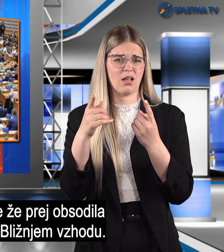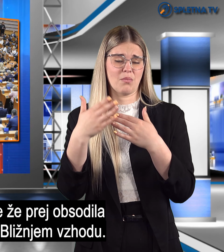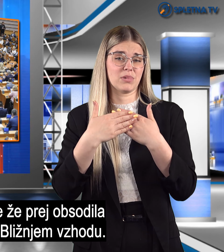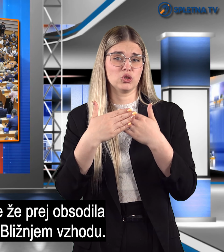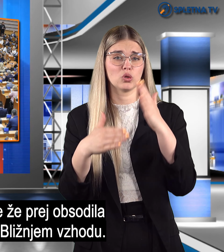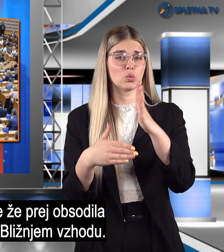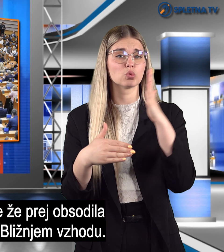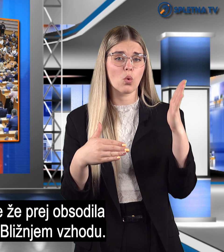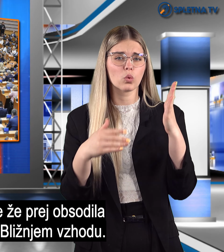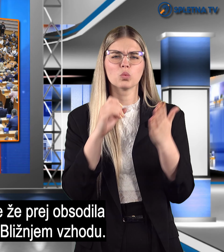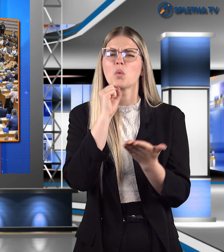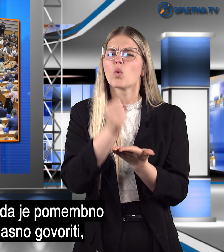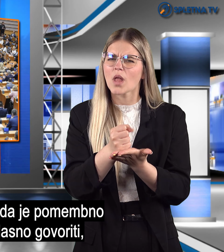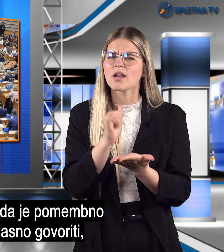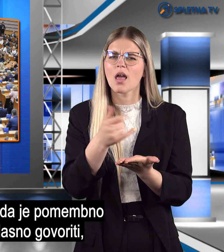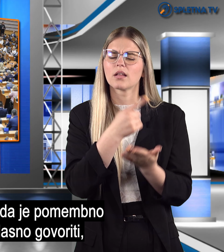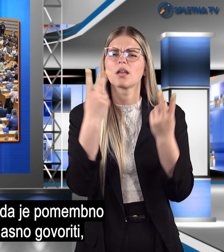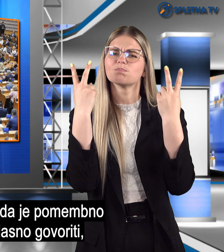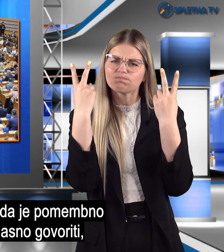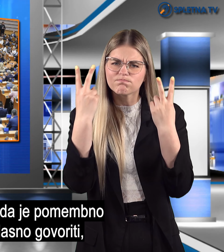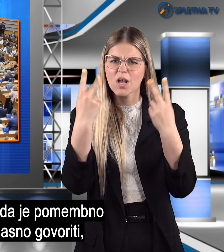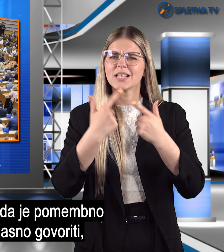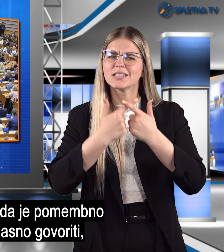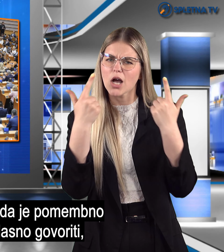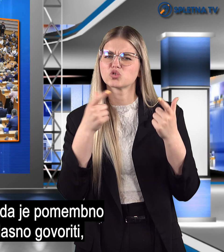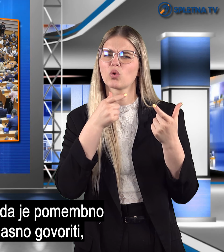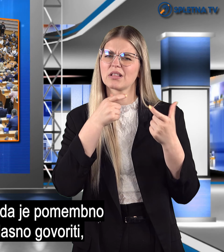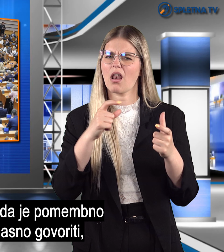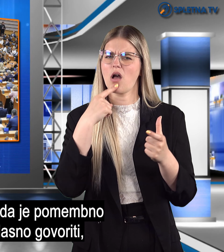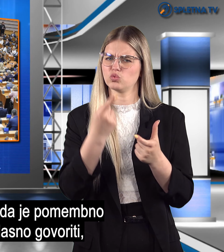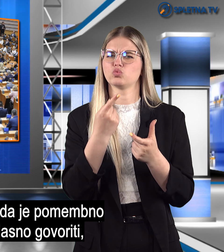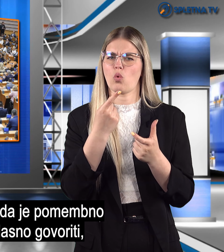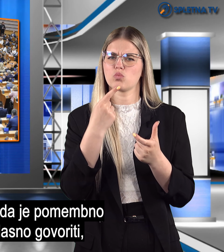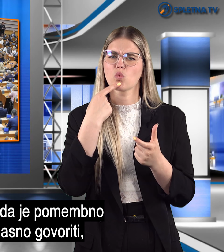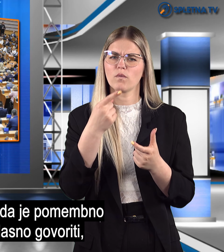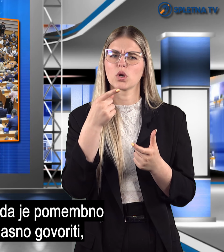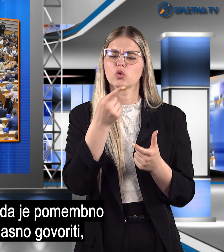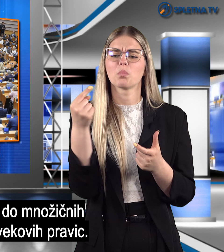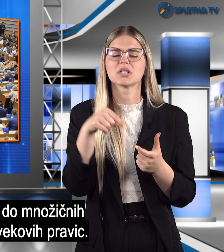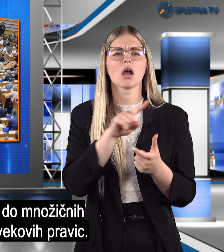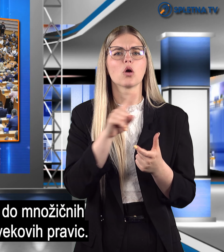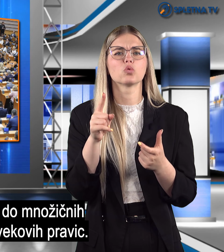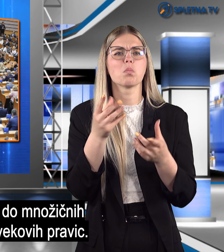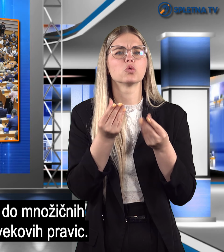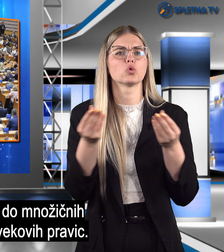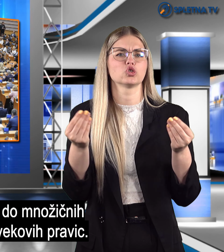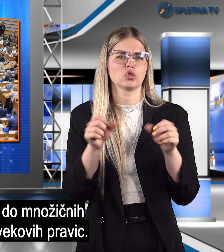na Bližnjem vzhodu. Poudarila je, da je pomembno jasno in glasno govoriti, ko prihaja do množičnih